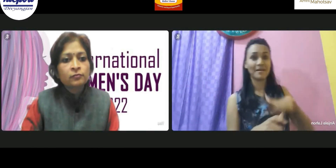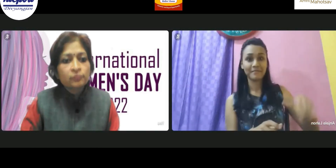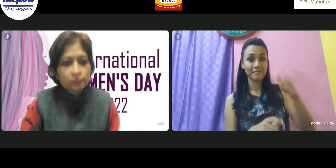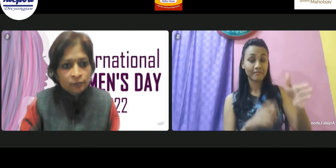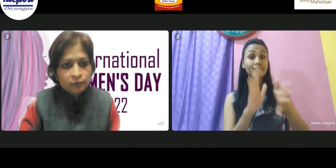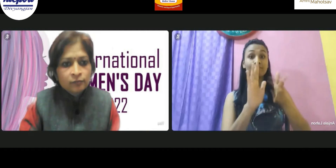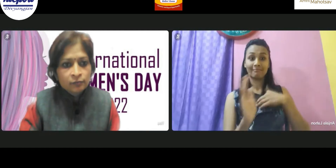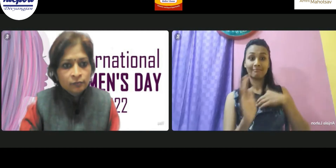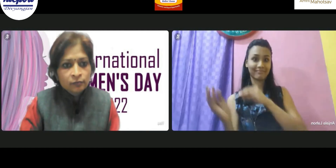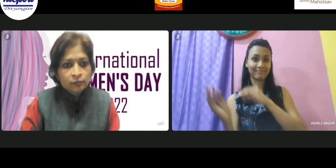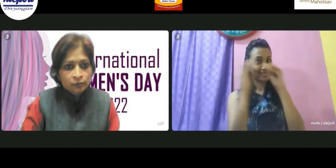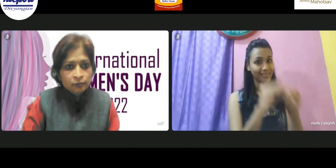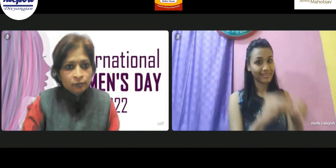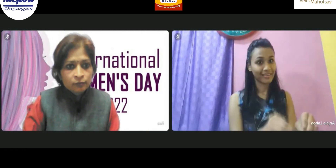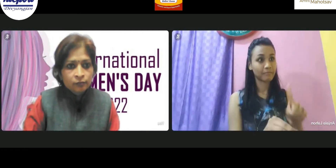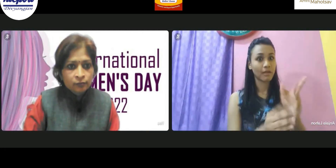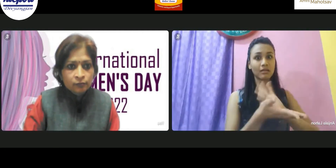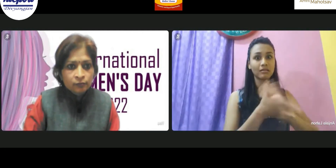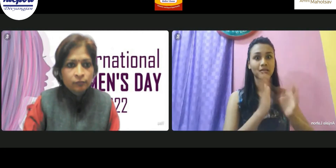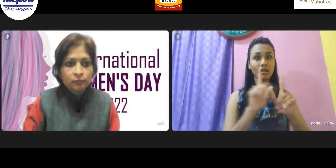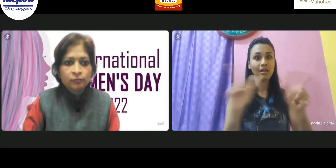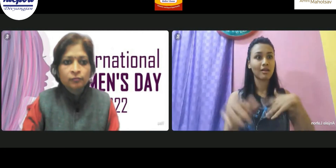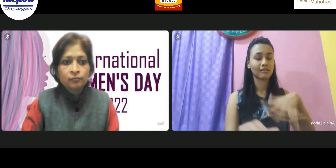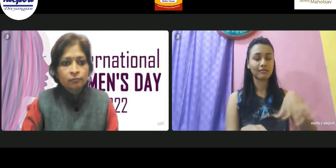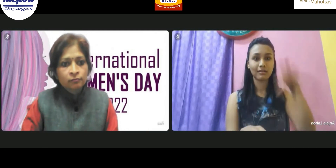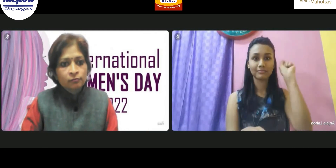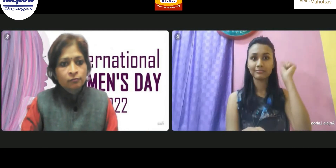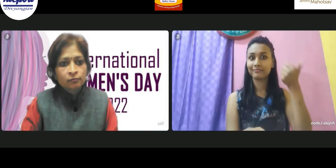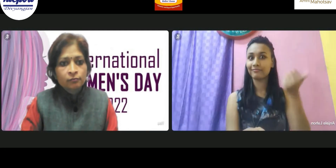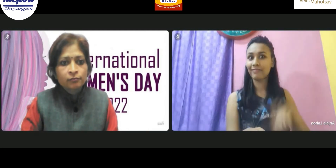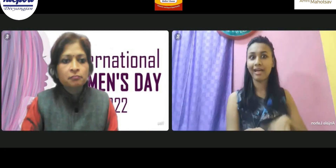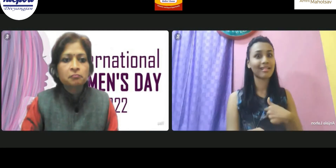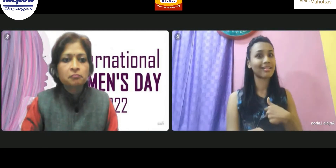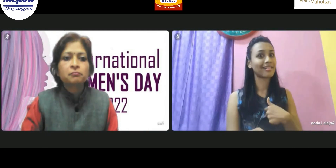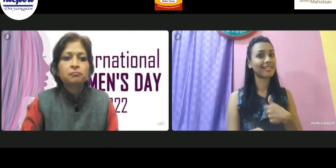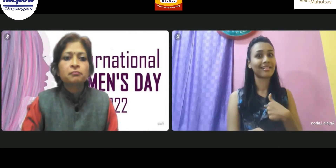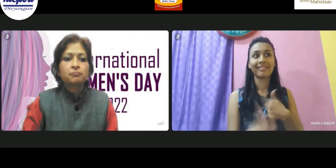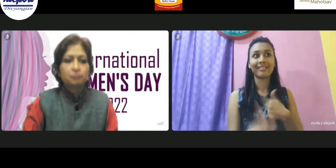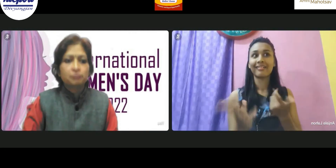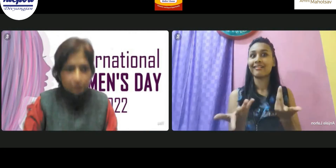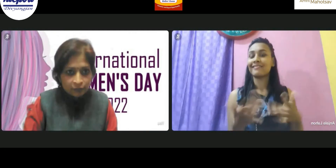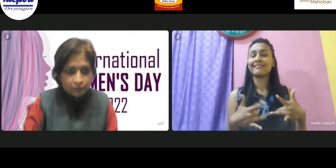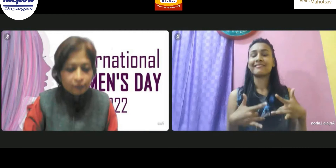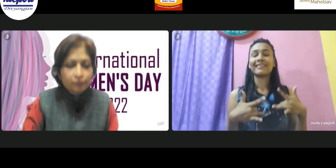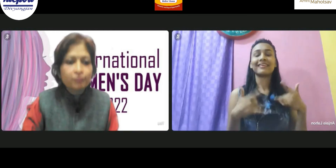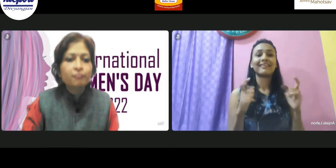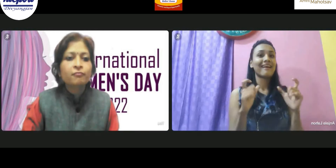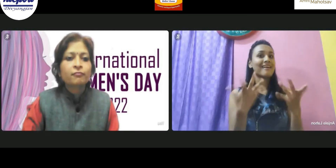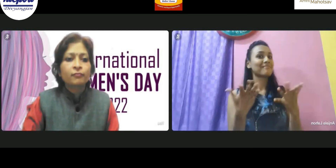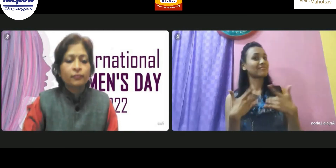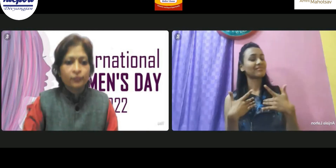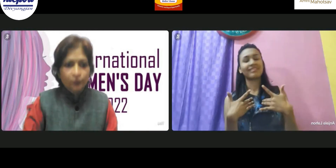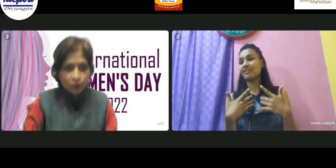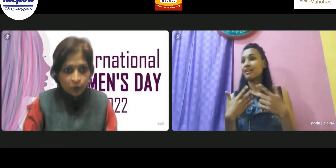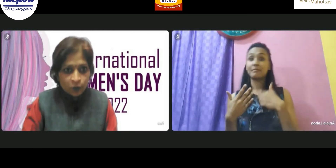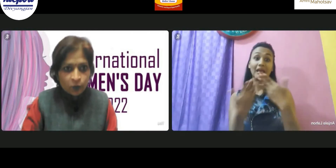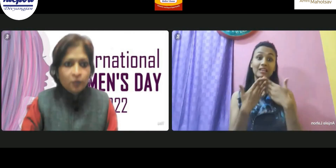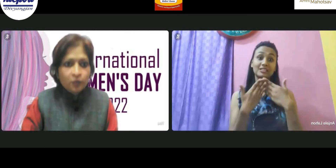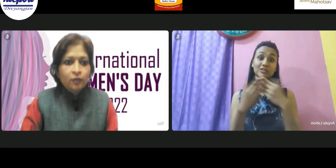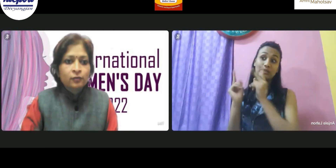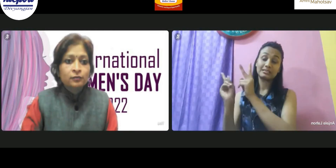कर लिया और जब मैं कॉलेज में गई और जब डेफ एनवायरनमेंट में गई, वहाँ सांकेतिक भाषा साइन लैंग्वेज देख के मुझे बहुत डर